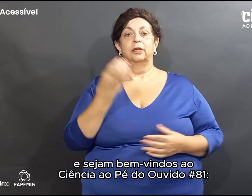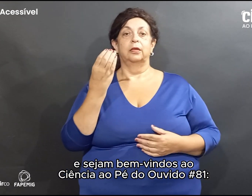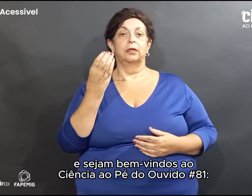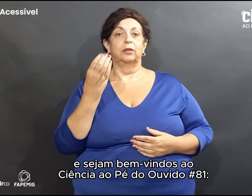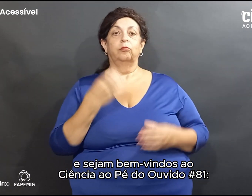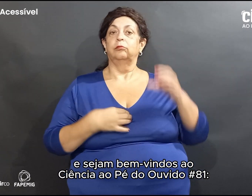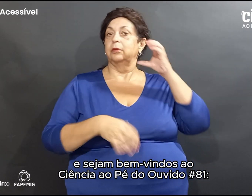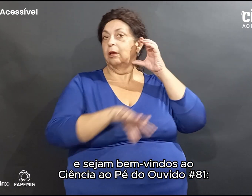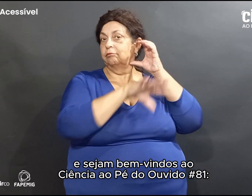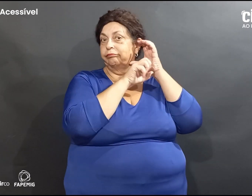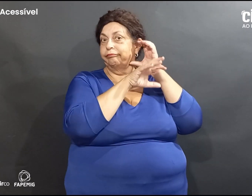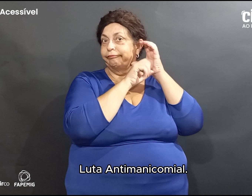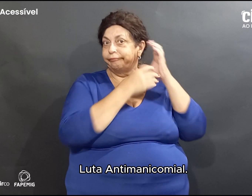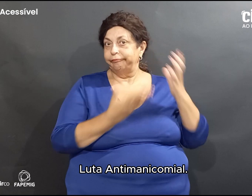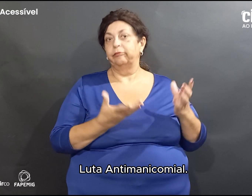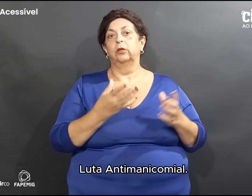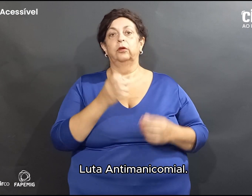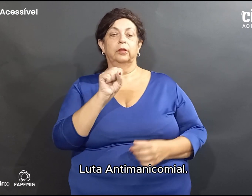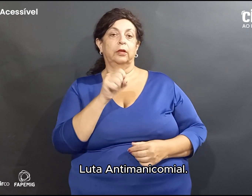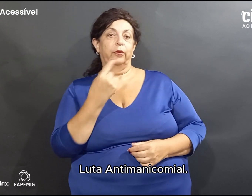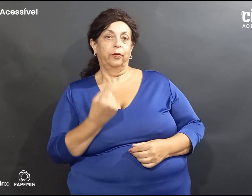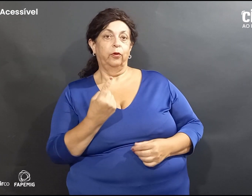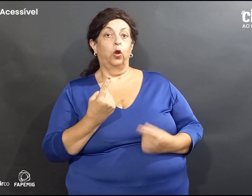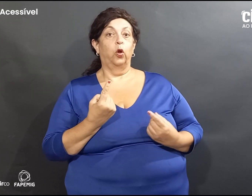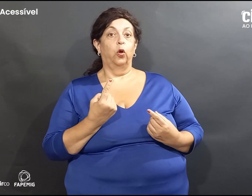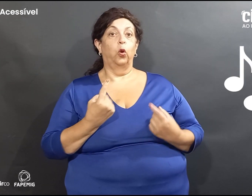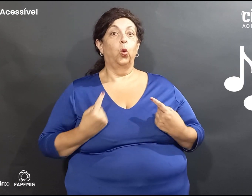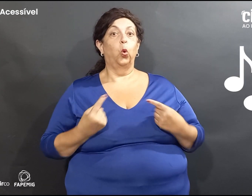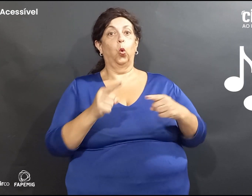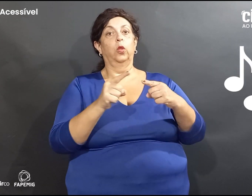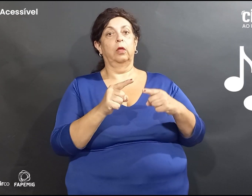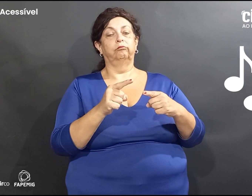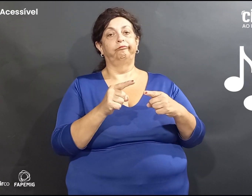Ouvido 81, Luta Antimanicomial.